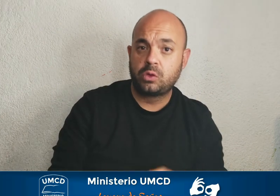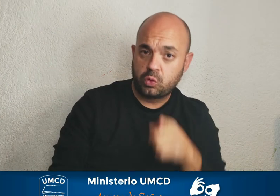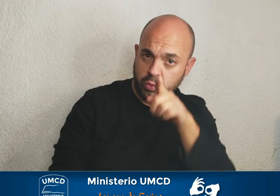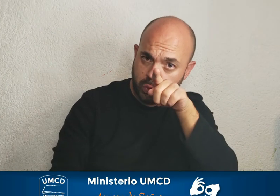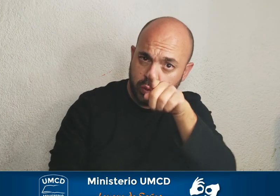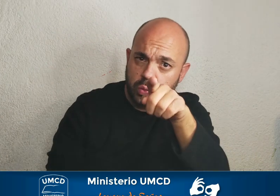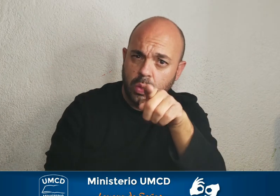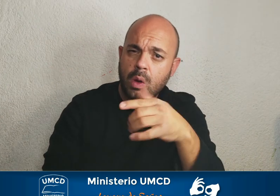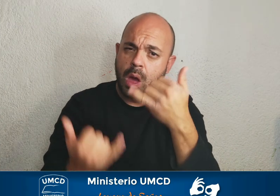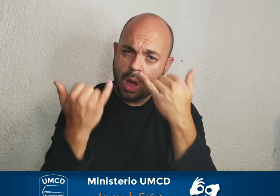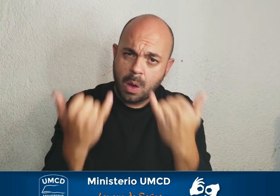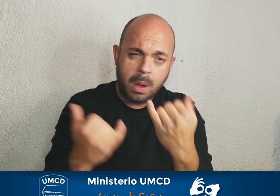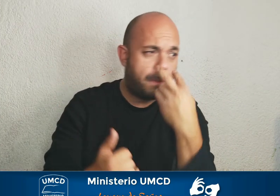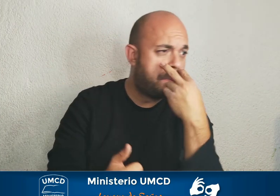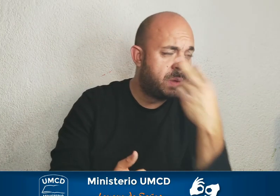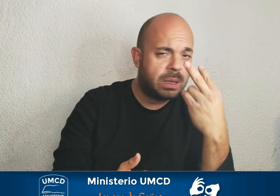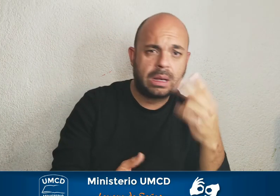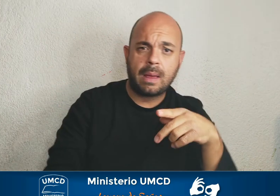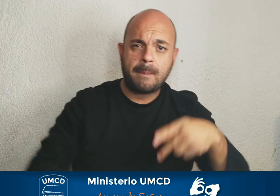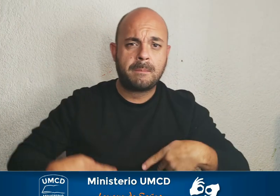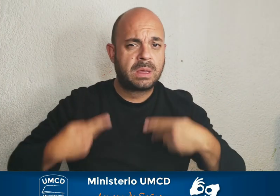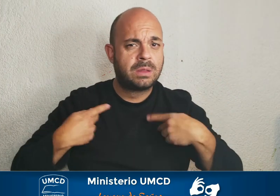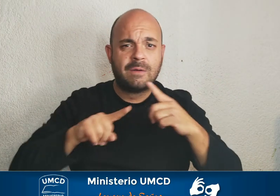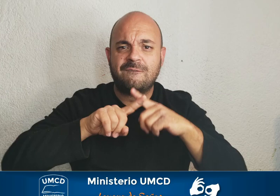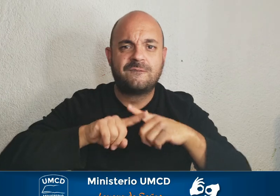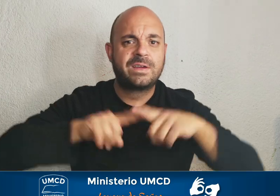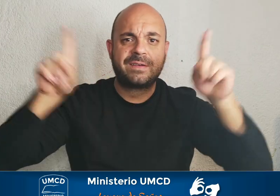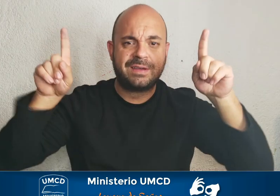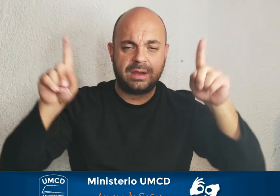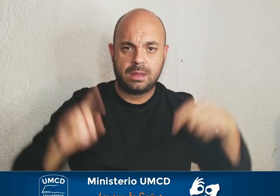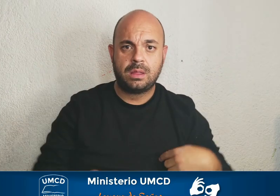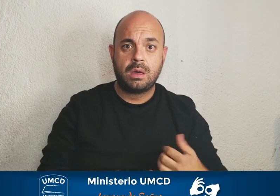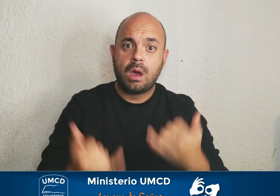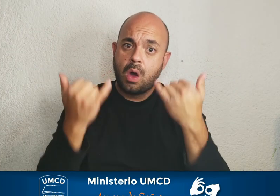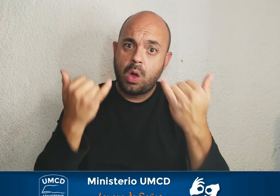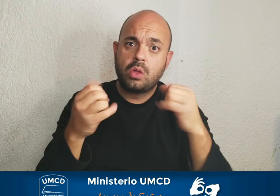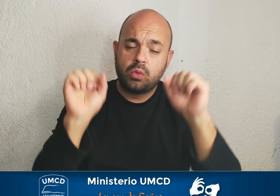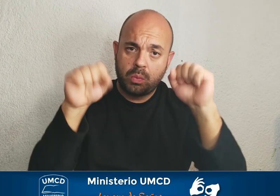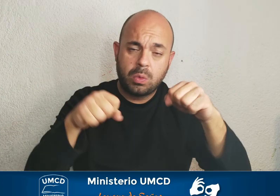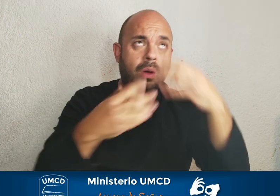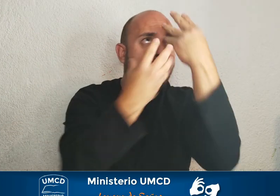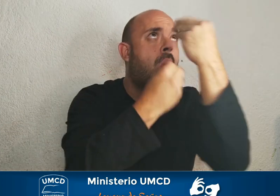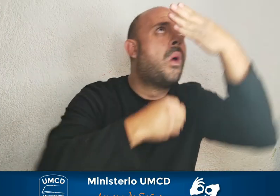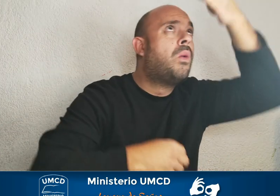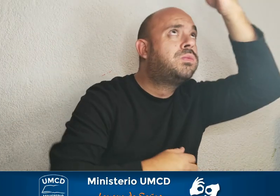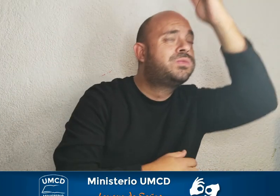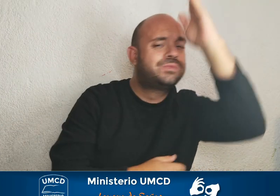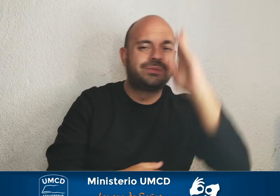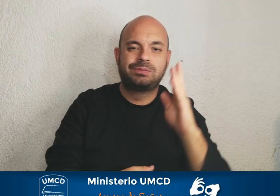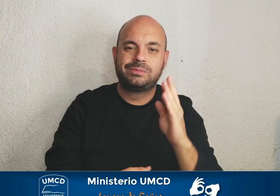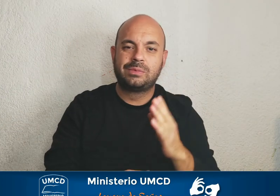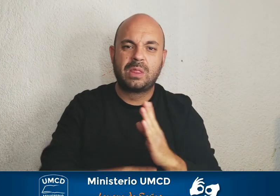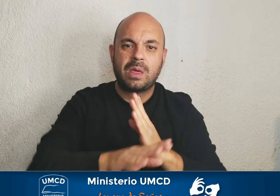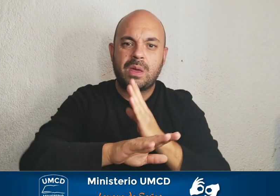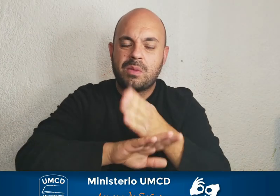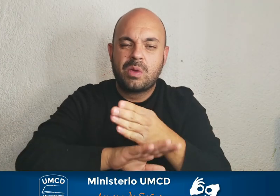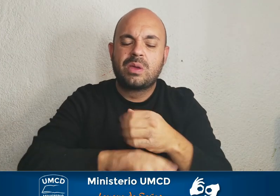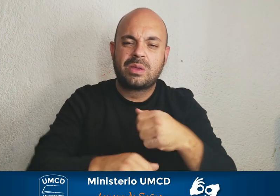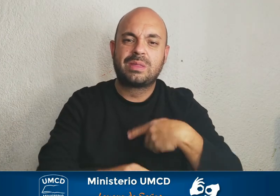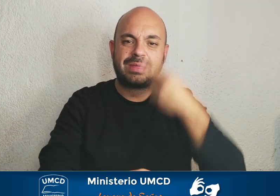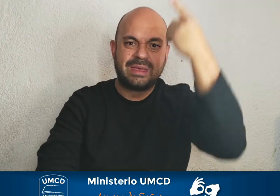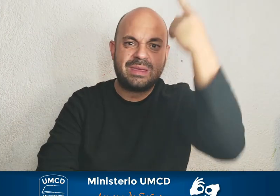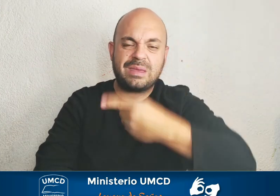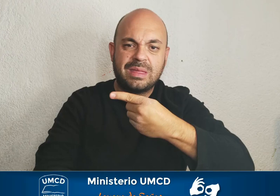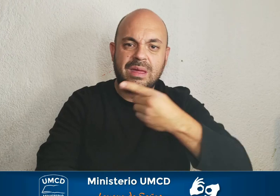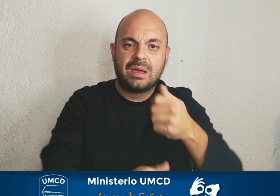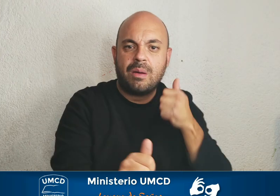si ustedes comienzan a mirar la vida de una manera distinta, si ustedes pudieran ver como yo veo las cosas, ustedes tomarían